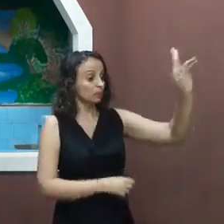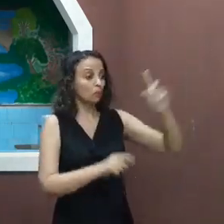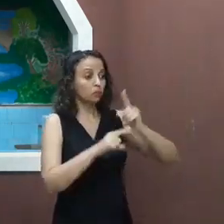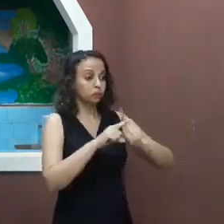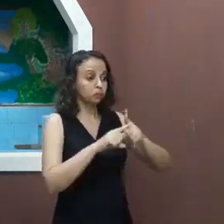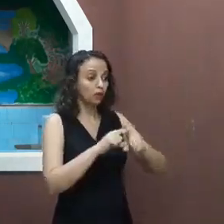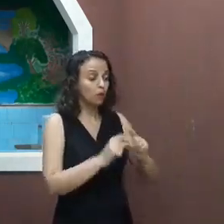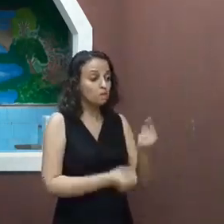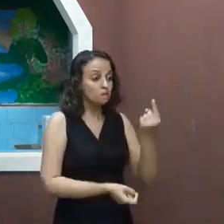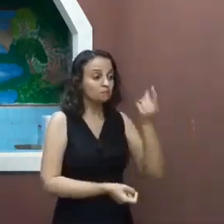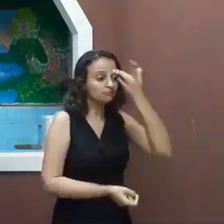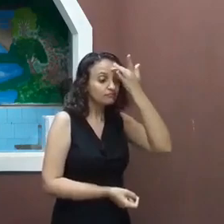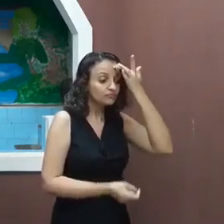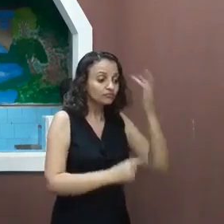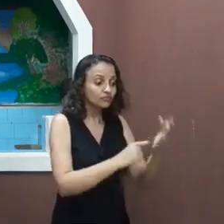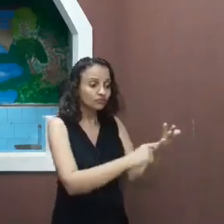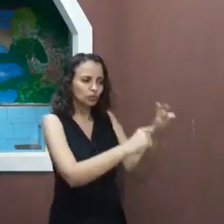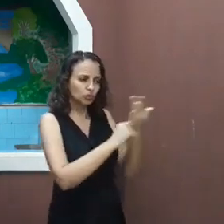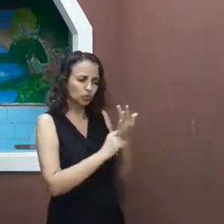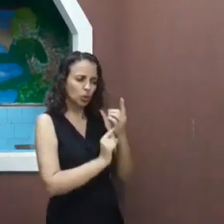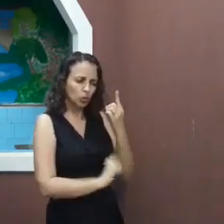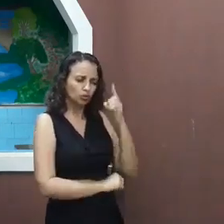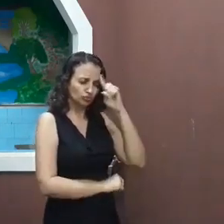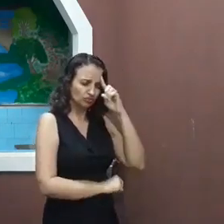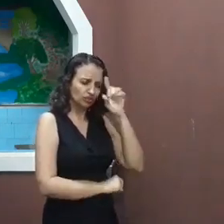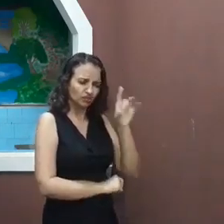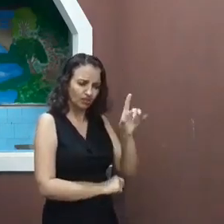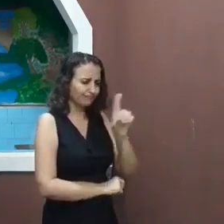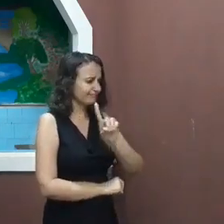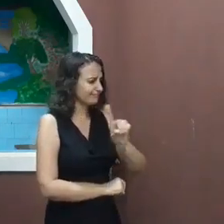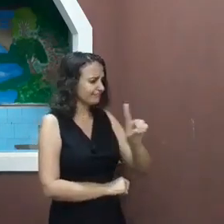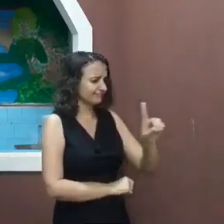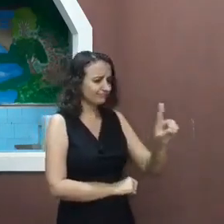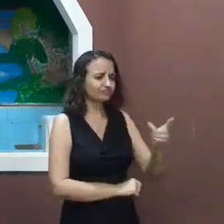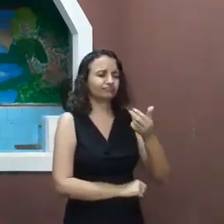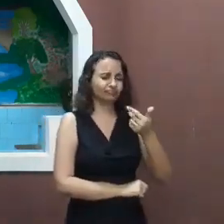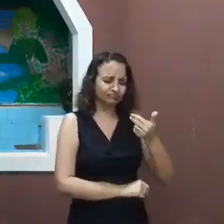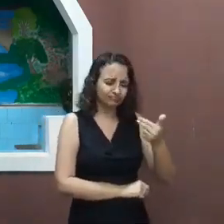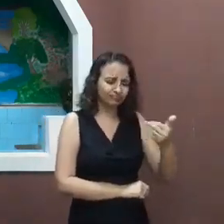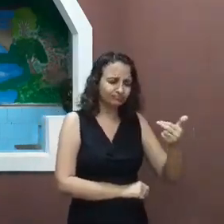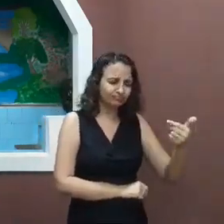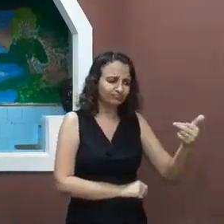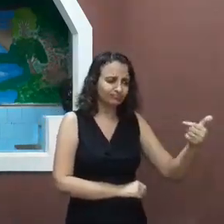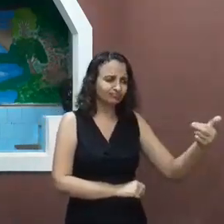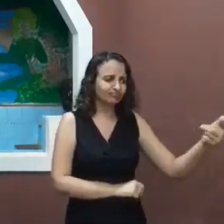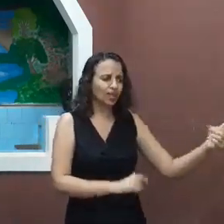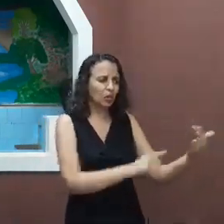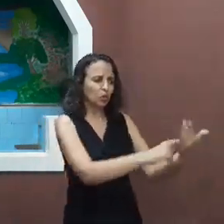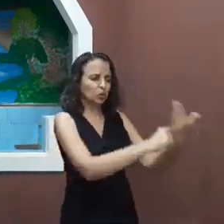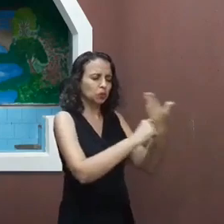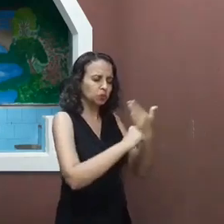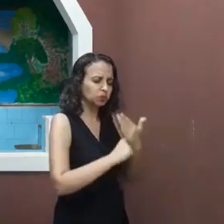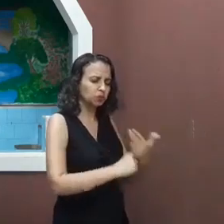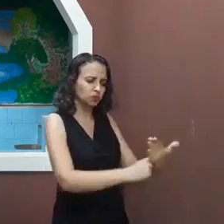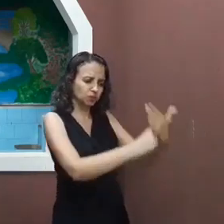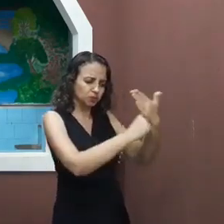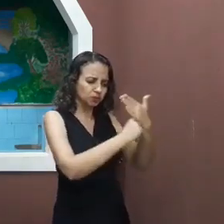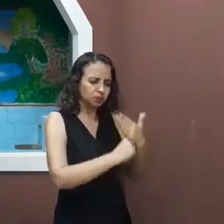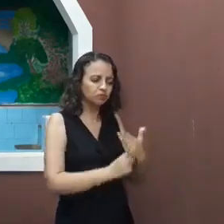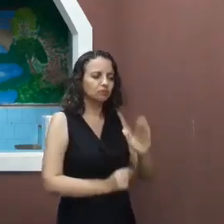citou. Não foi um dia só, foram várias vezes durante a minha vida. Eu já